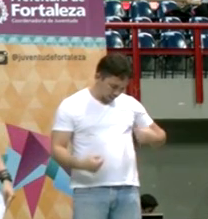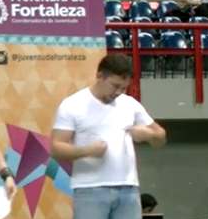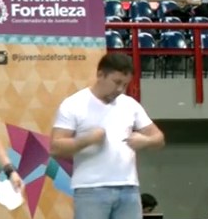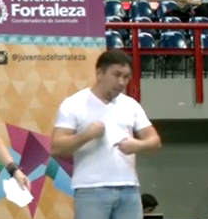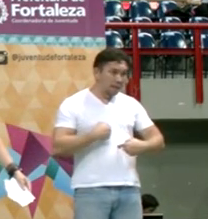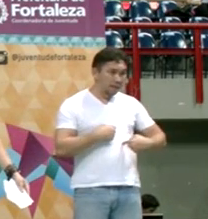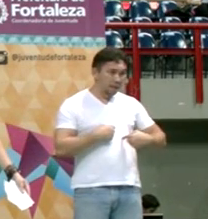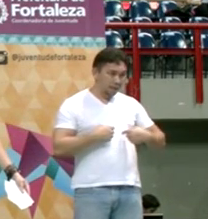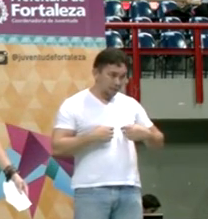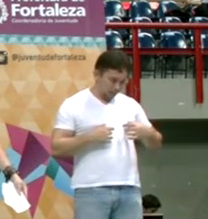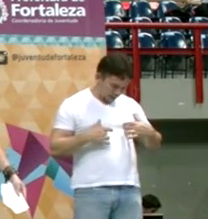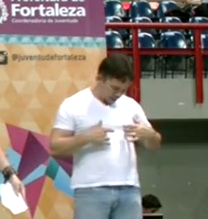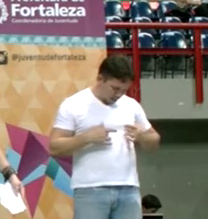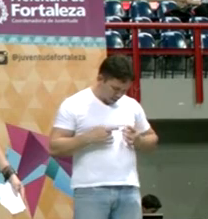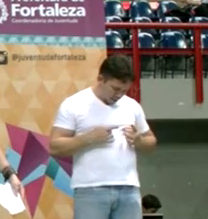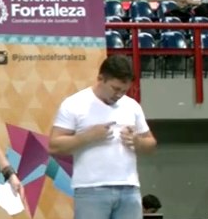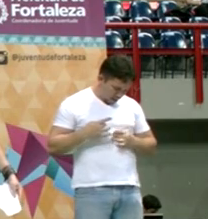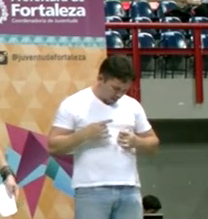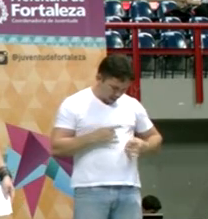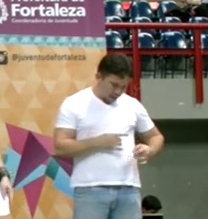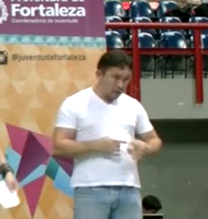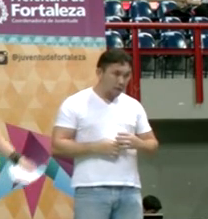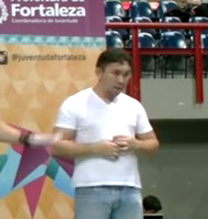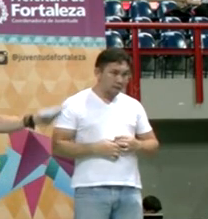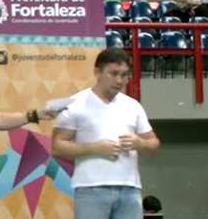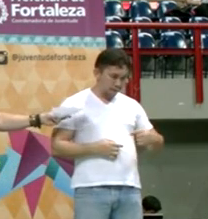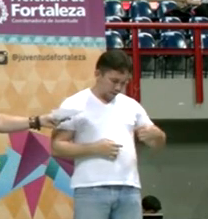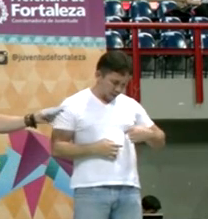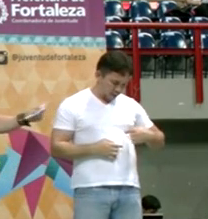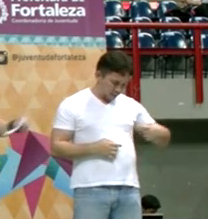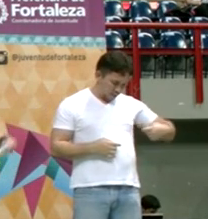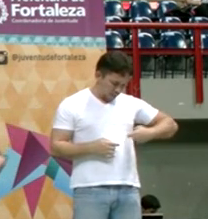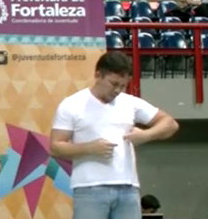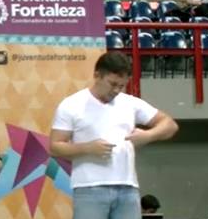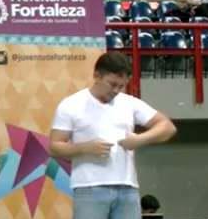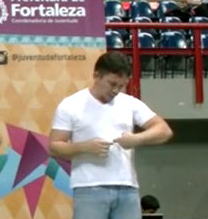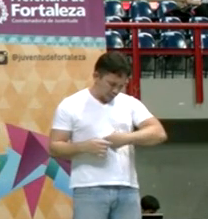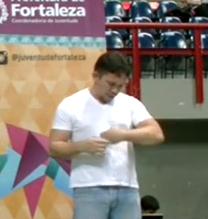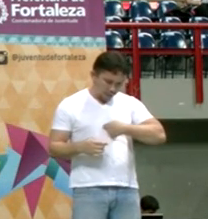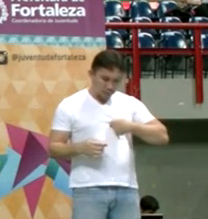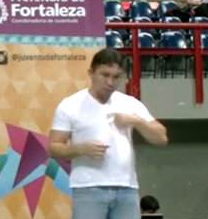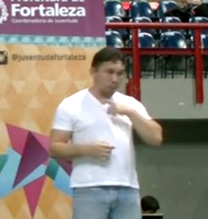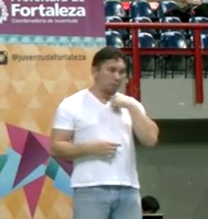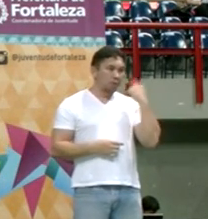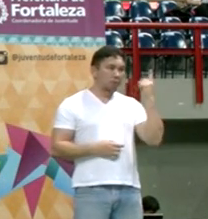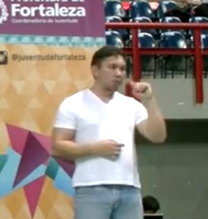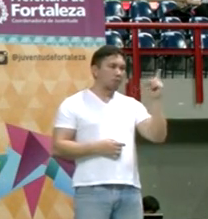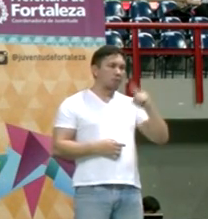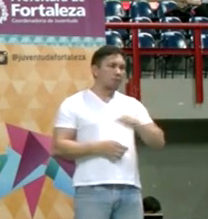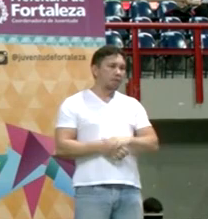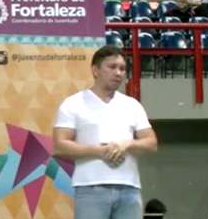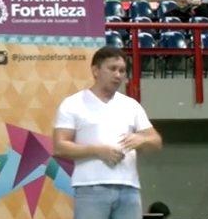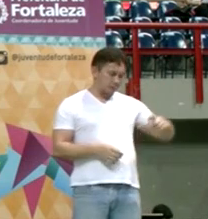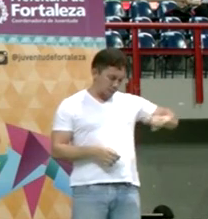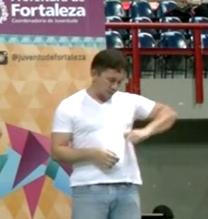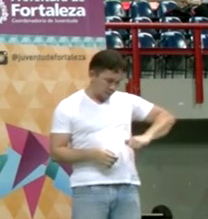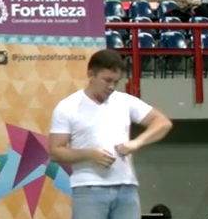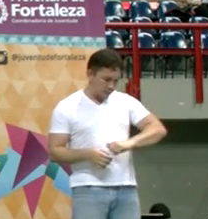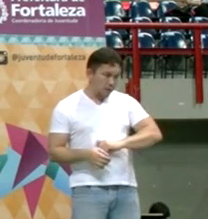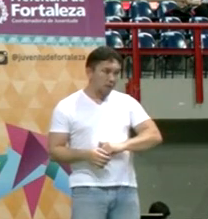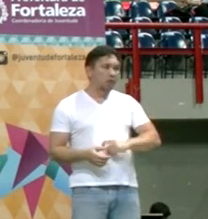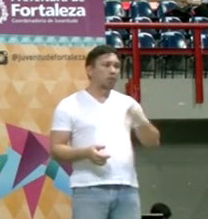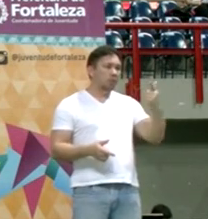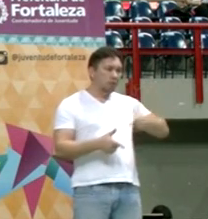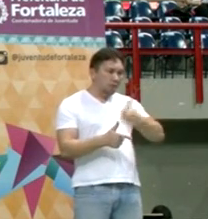joias. Como eram joias de altíssima qualidade, as joias amenizaram o impacto das balas. Elas não morreram, foram fortemente feridas. Aí